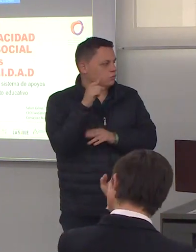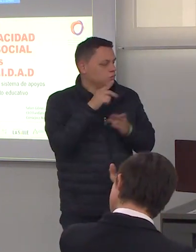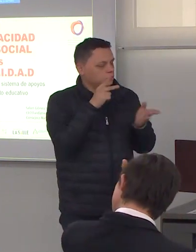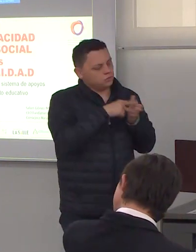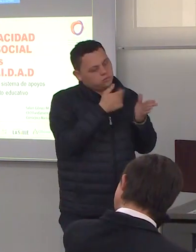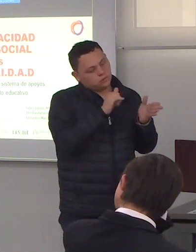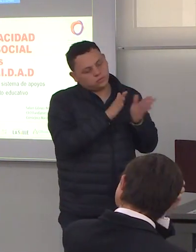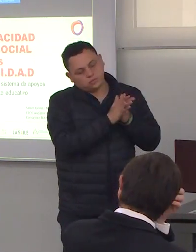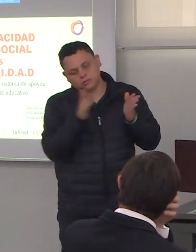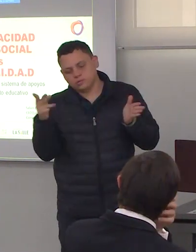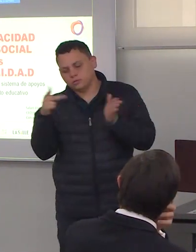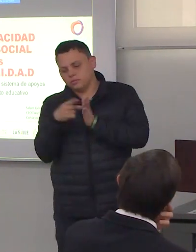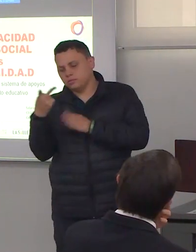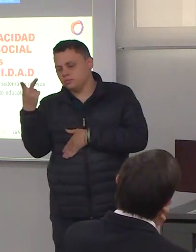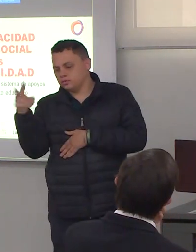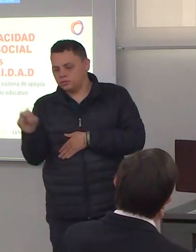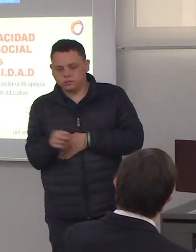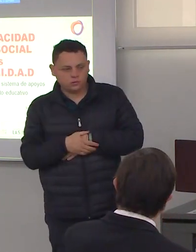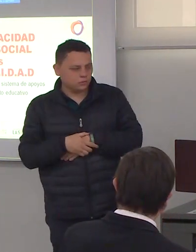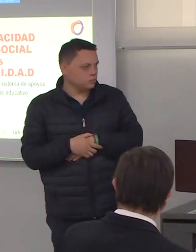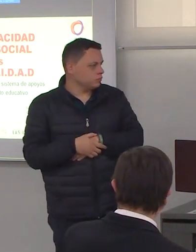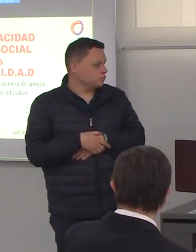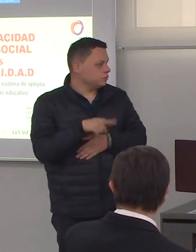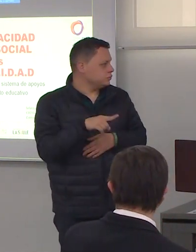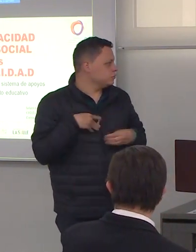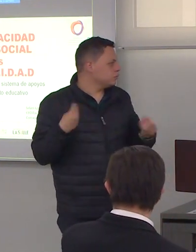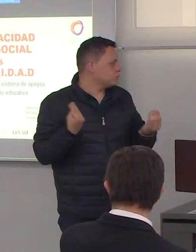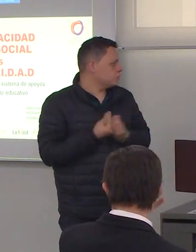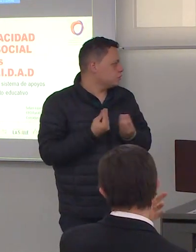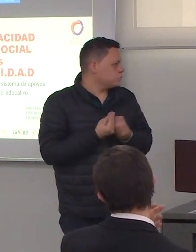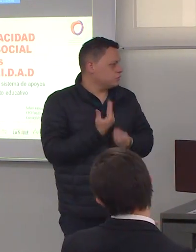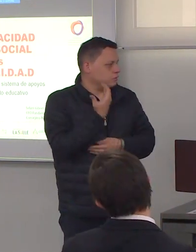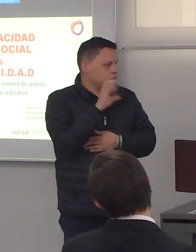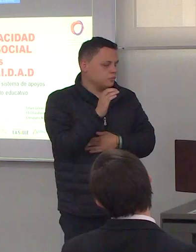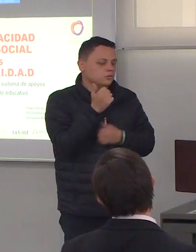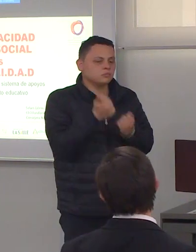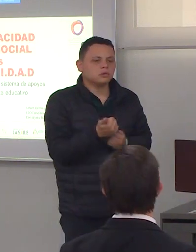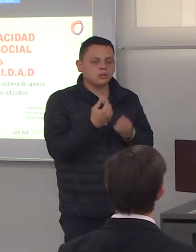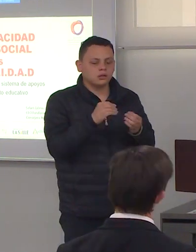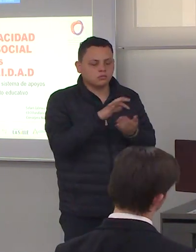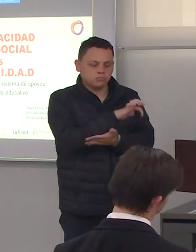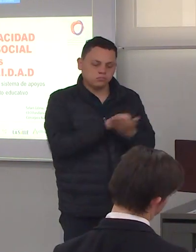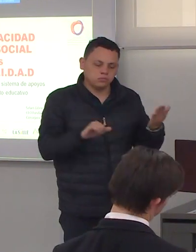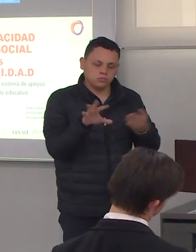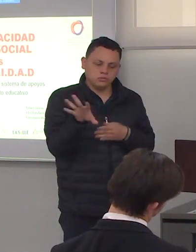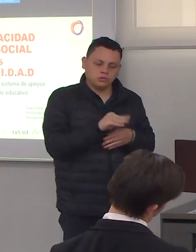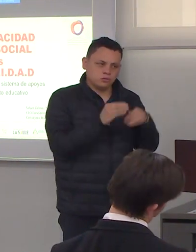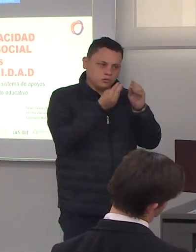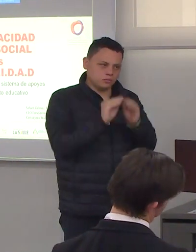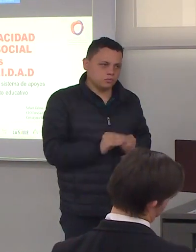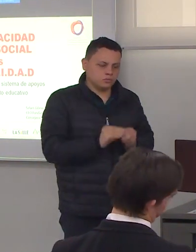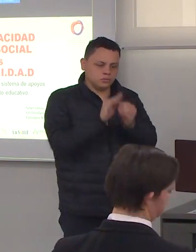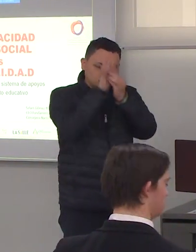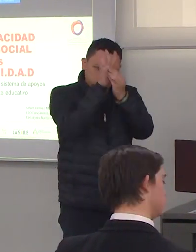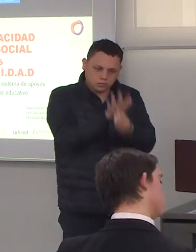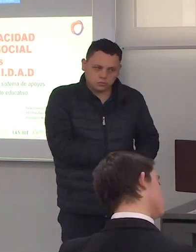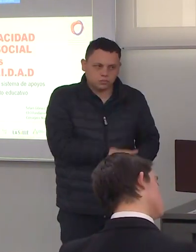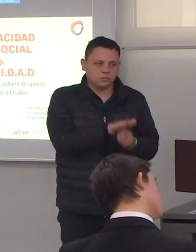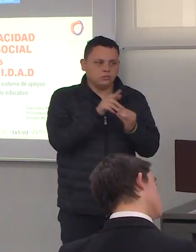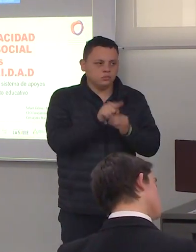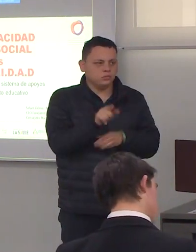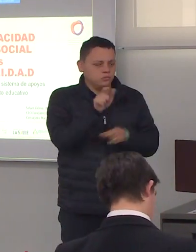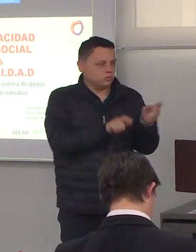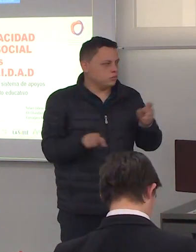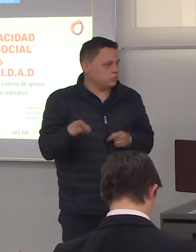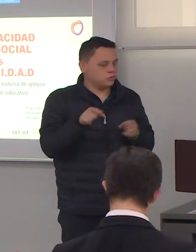2010 hasta 2020 miembro del equipo que representa Colombia ante el comité para la eliminación de todas las formas de discriminación